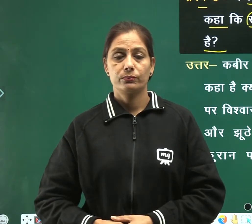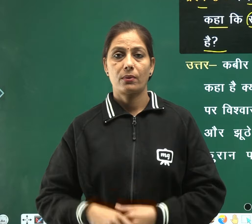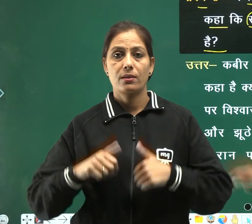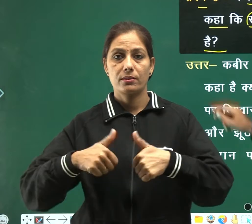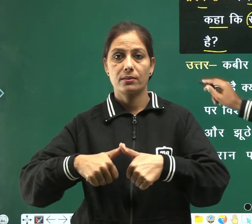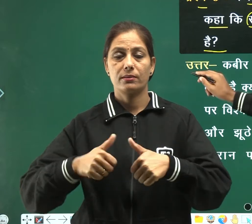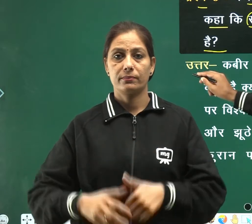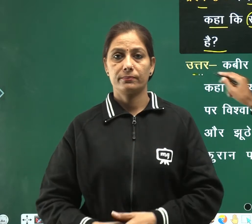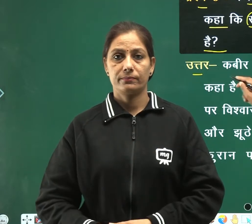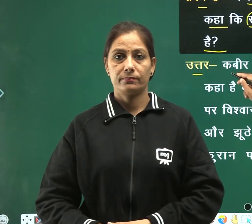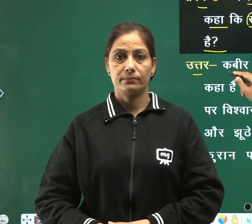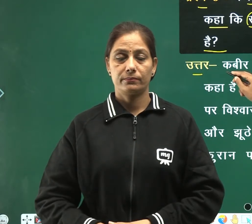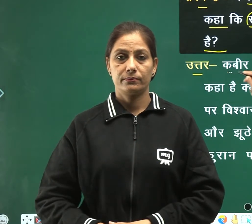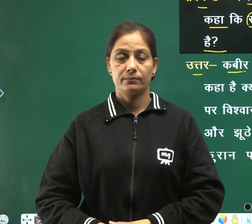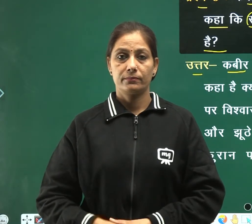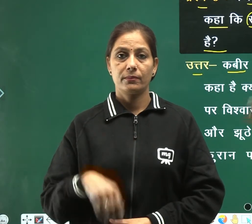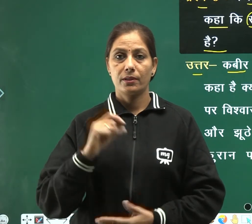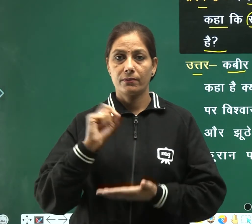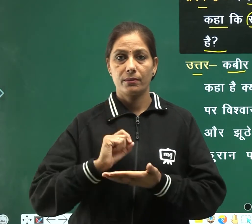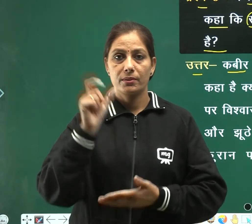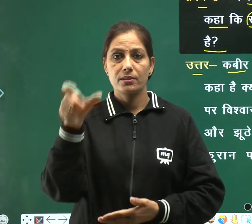उत्तर है, कबीर ने